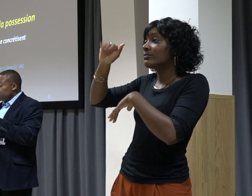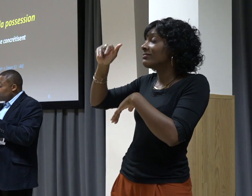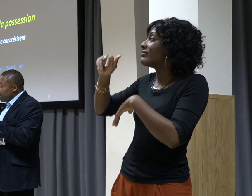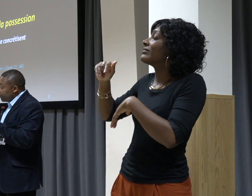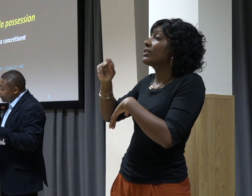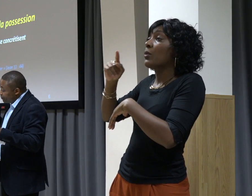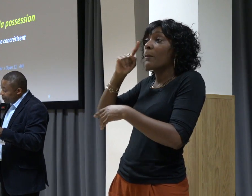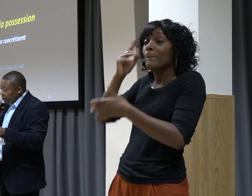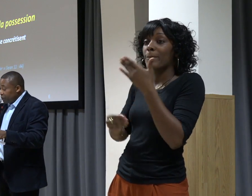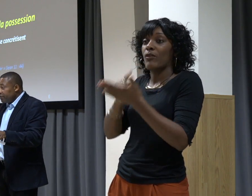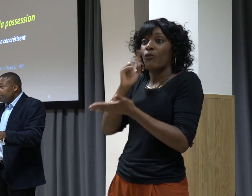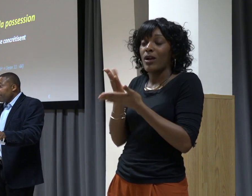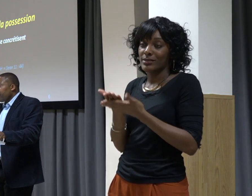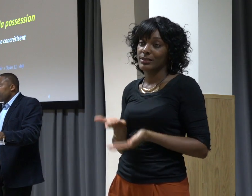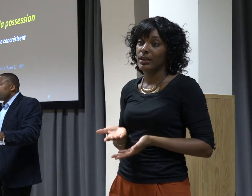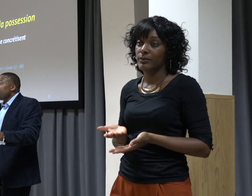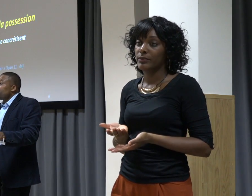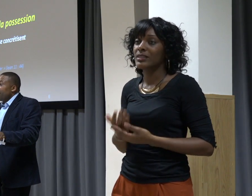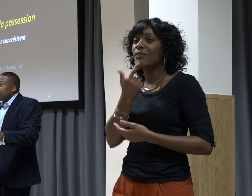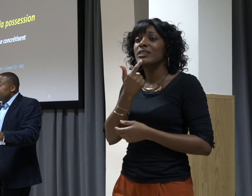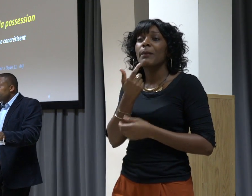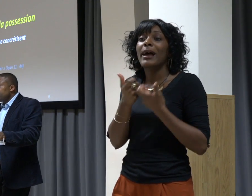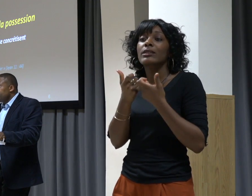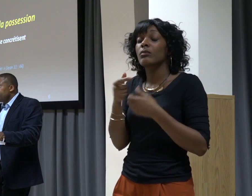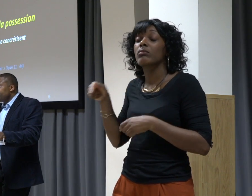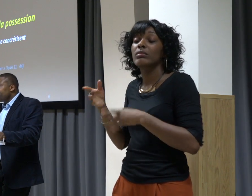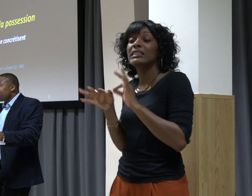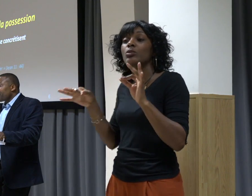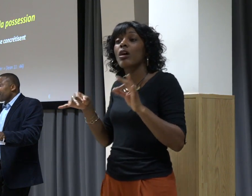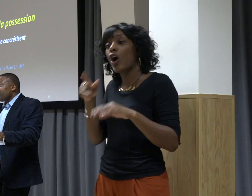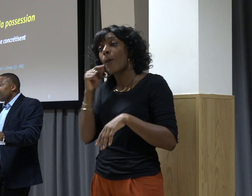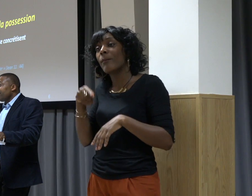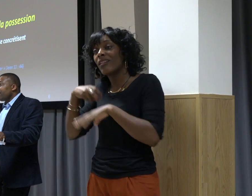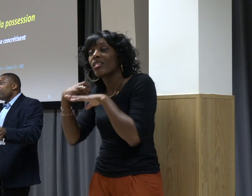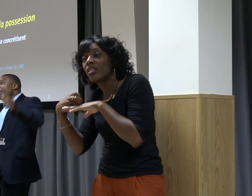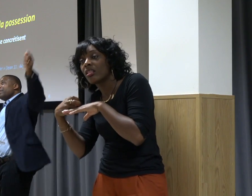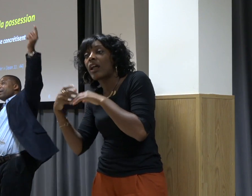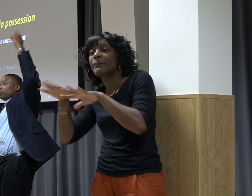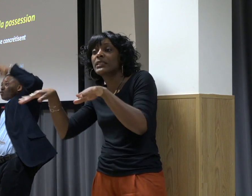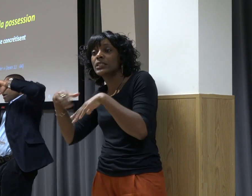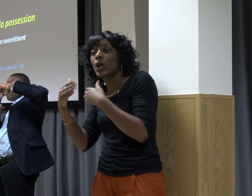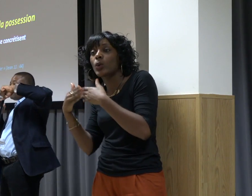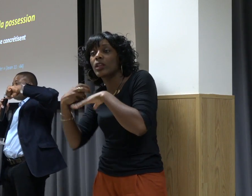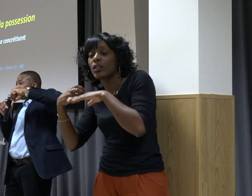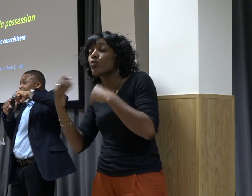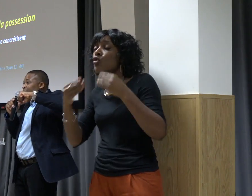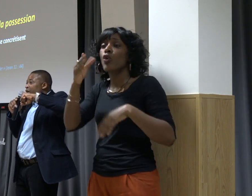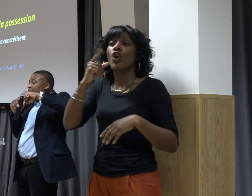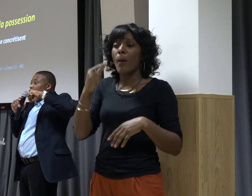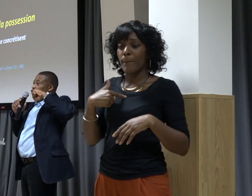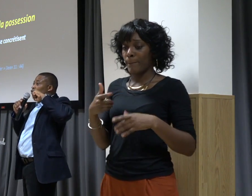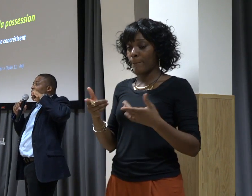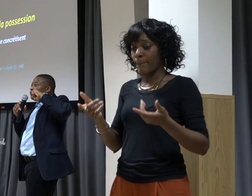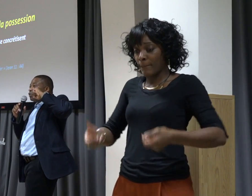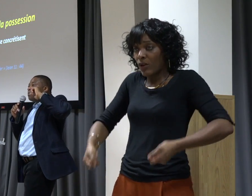Que ce soit les amis du paralytique qui vont passer par le toit,